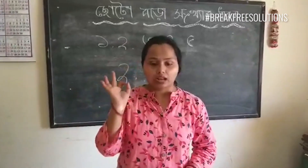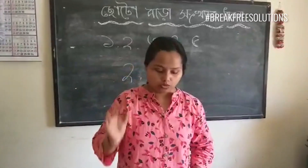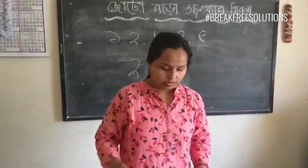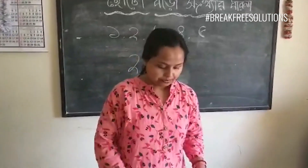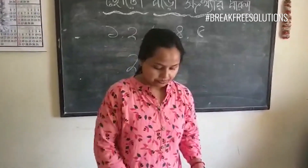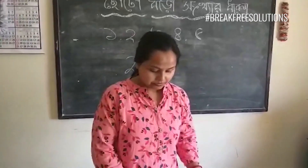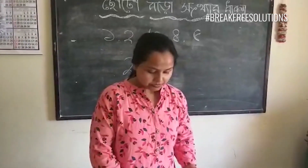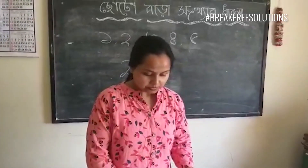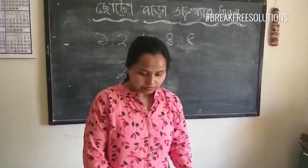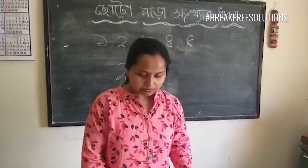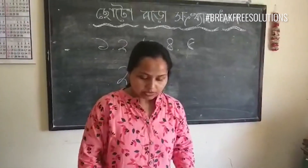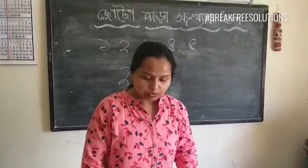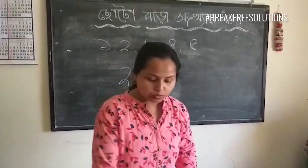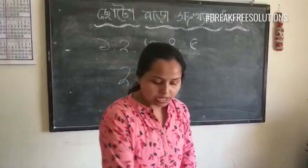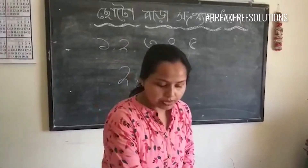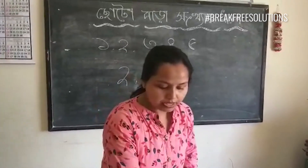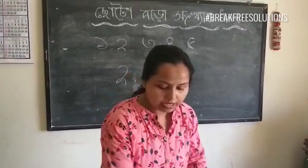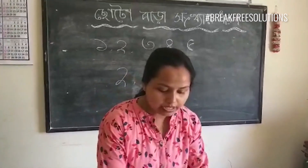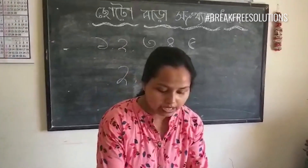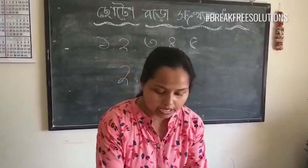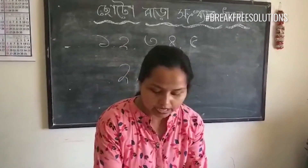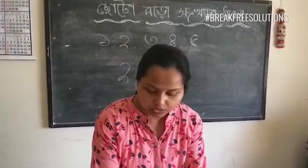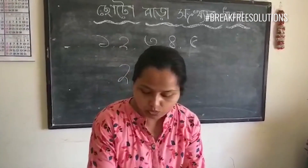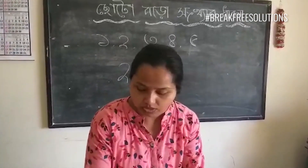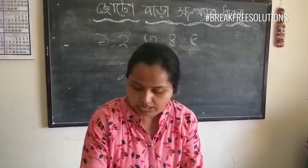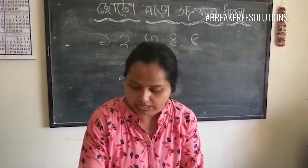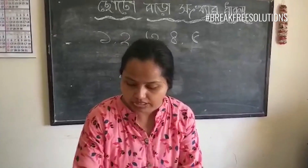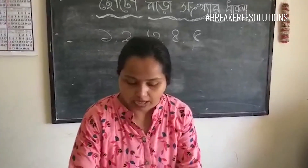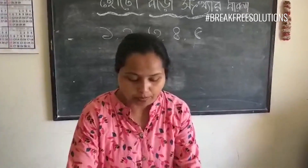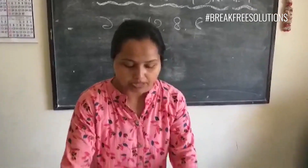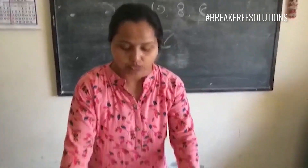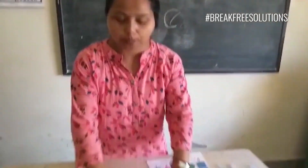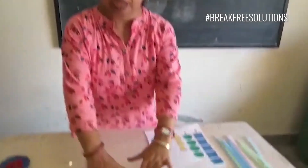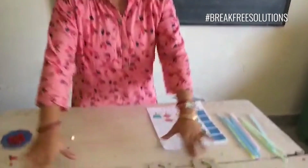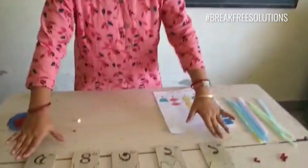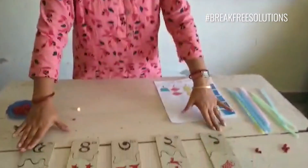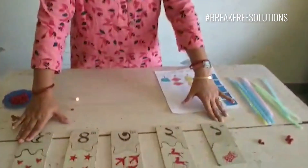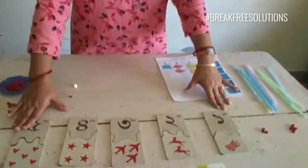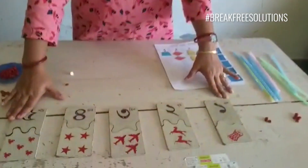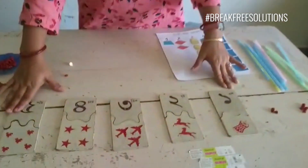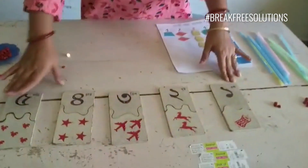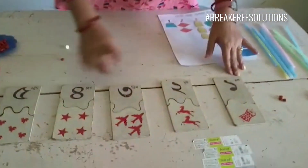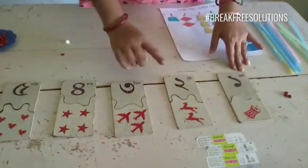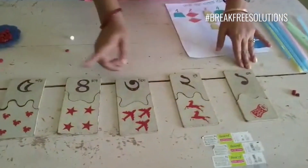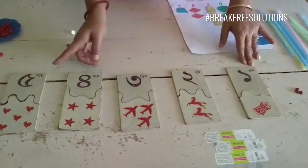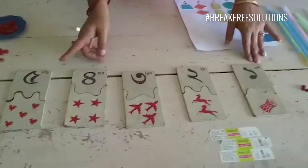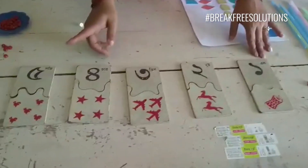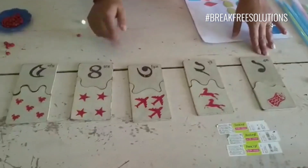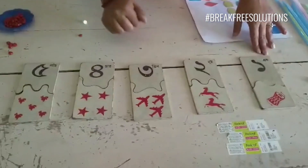ধারণা। প্রথমে আমি এখানে 1, 2, 3, 4, 5 করে 5টা সংখ্যা চিনি, কিন্তু কোনটা ছোট কোনটা বড় সেটা জানি